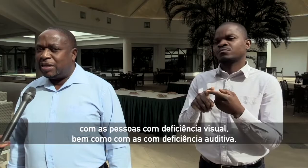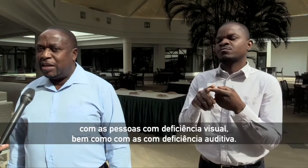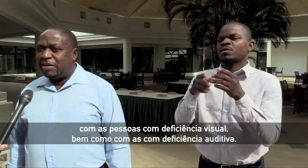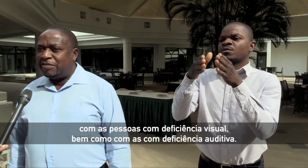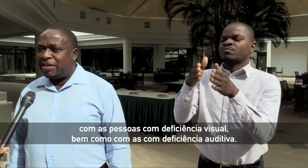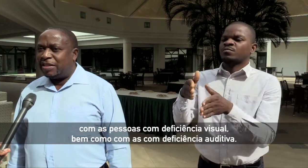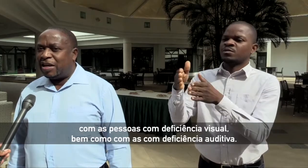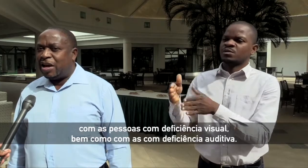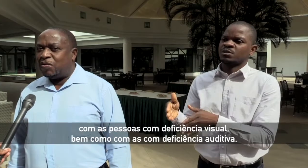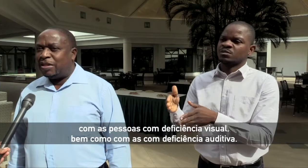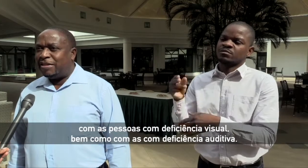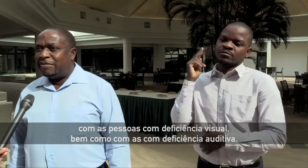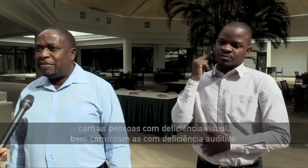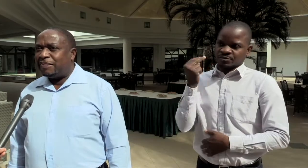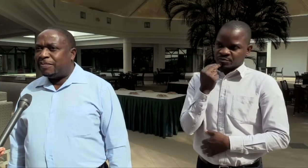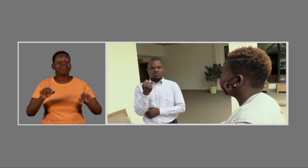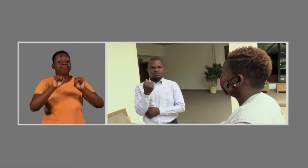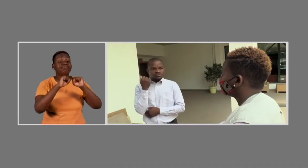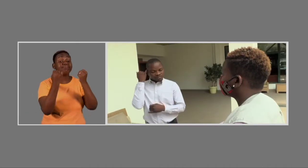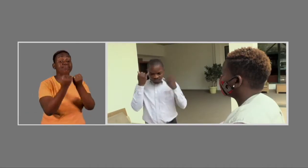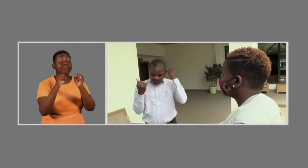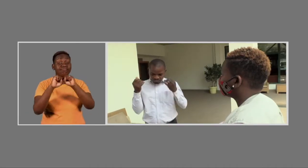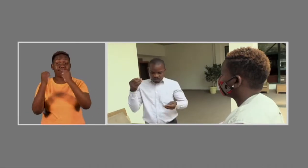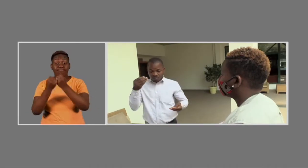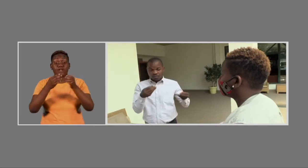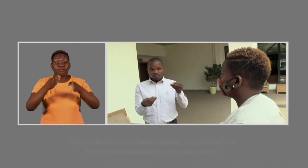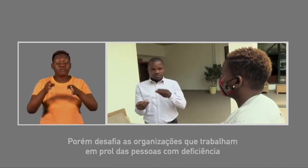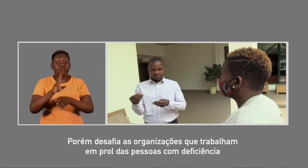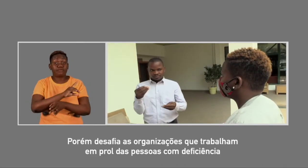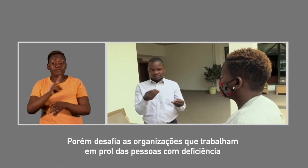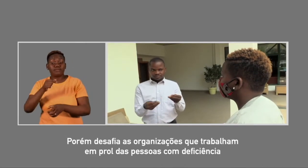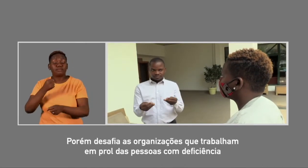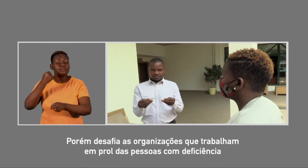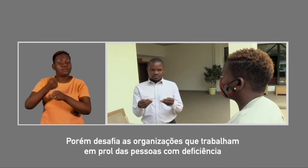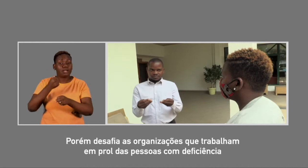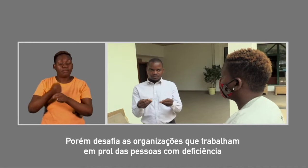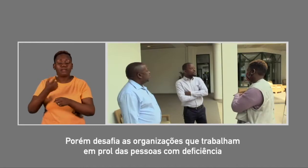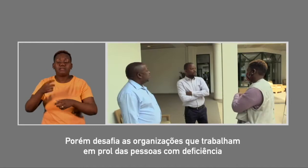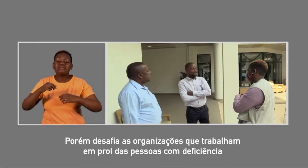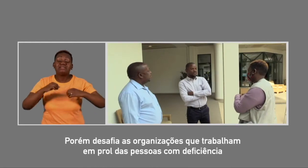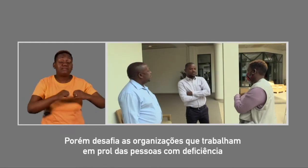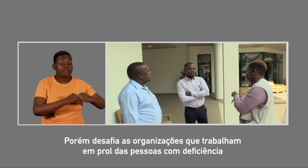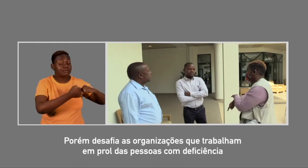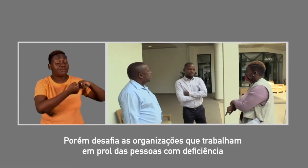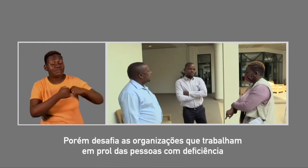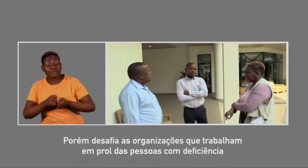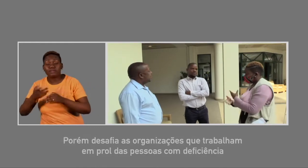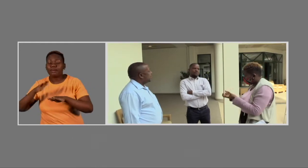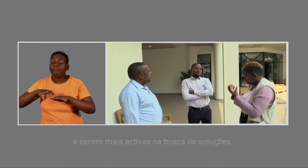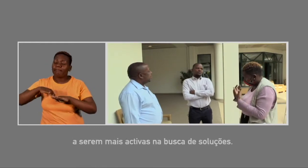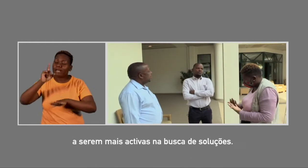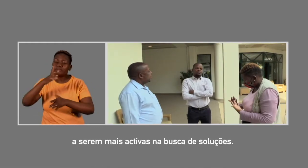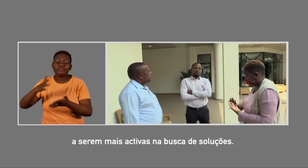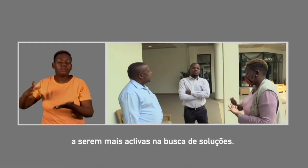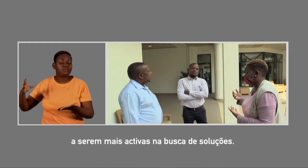pessoas que têm deficiência auditiva. Porém, desafia as organizações que trabalham em prol das pessoas com deficiência